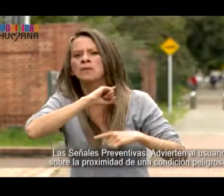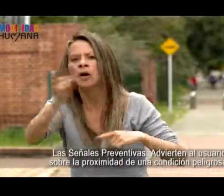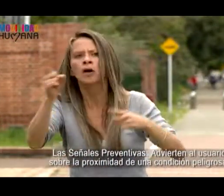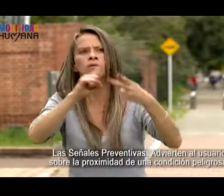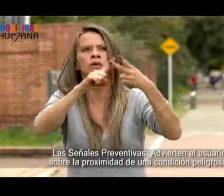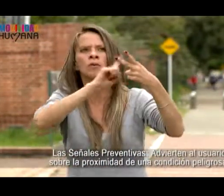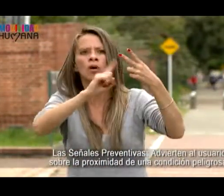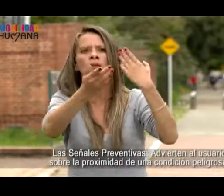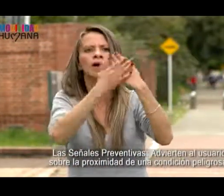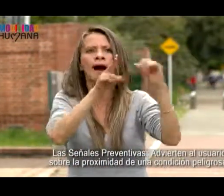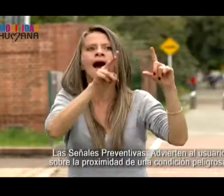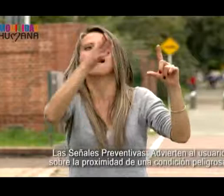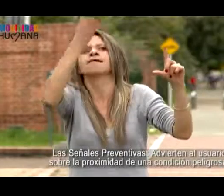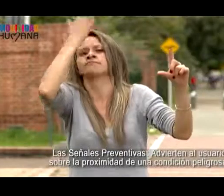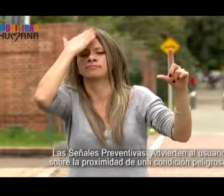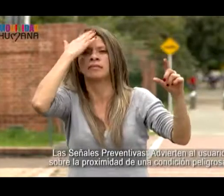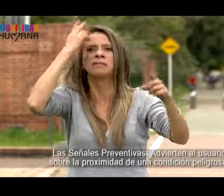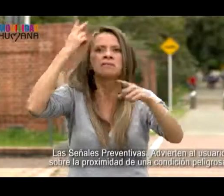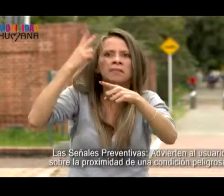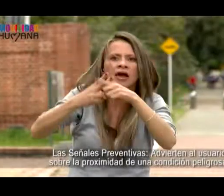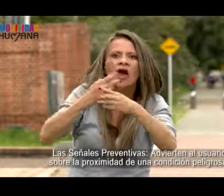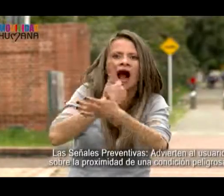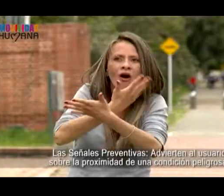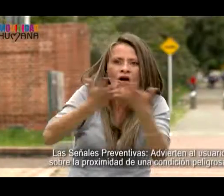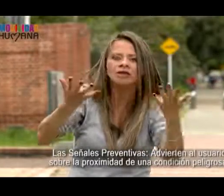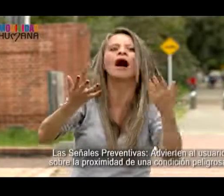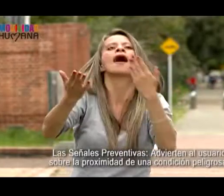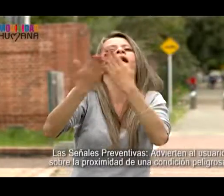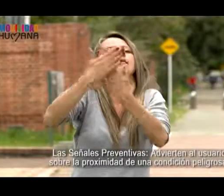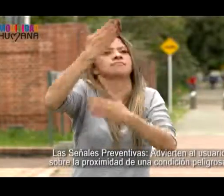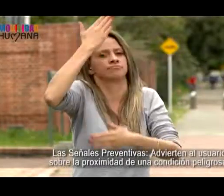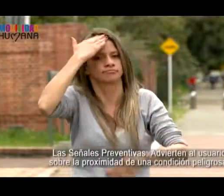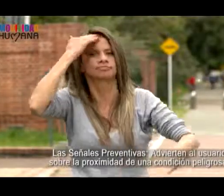la proximidad de una condición peligrosa.